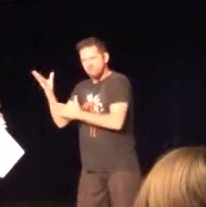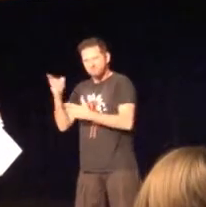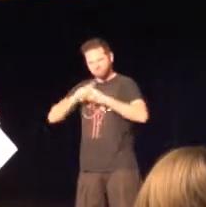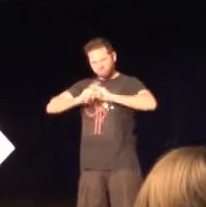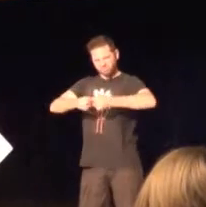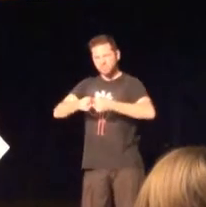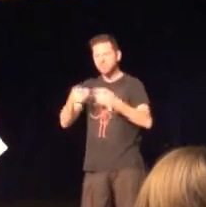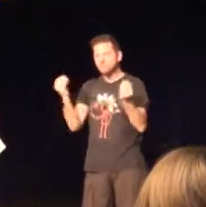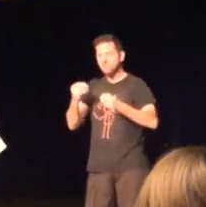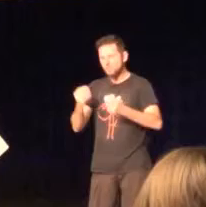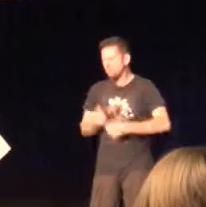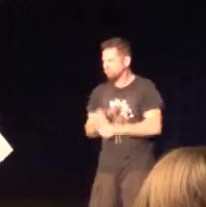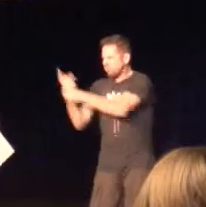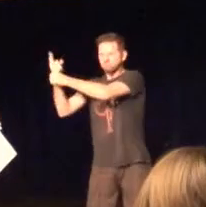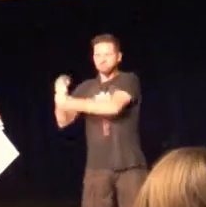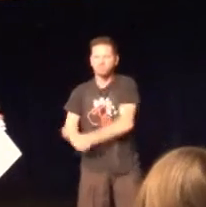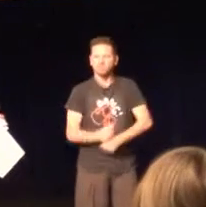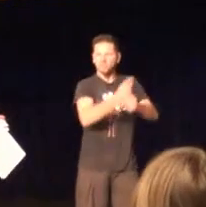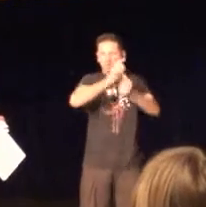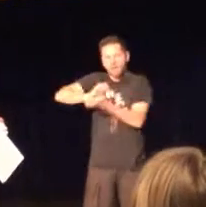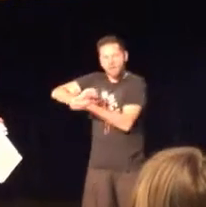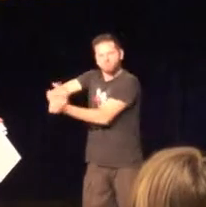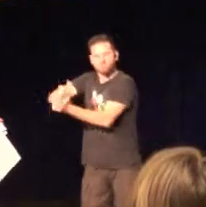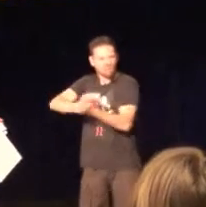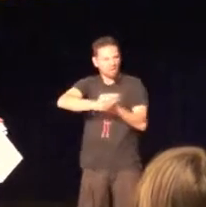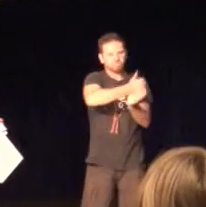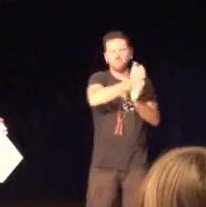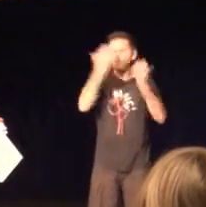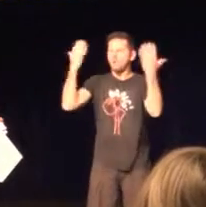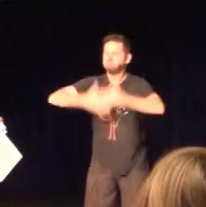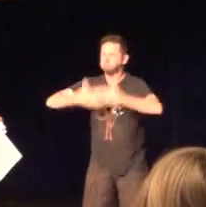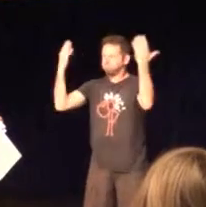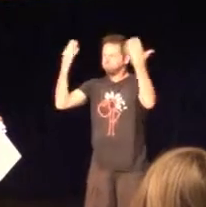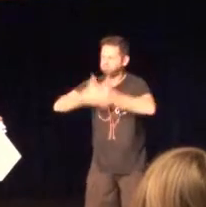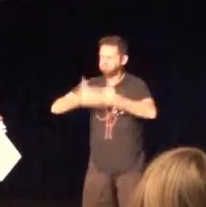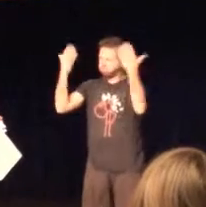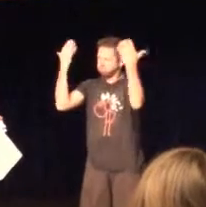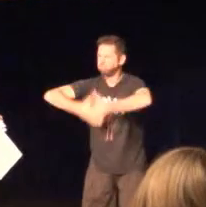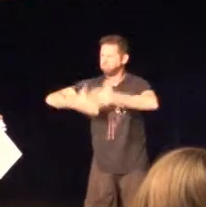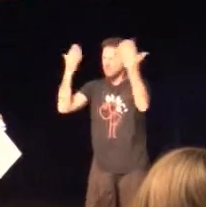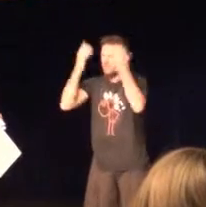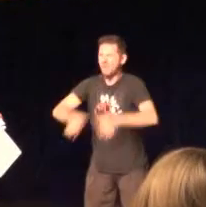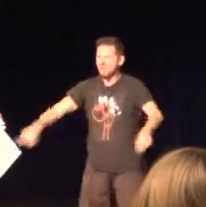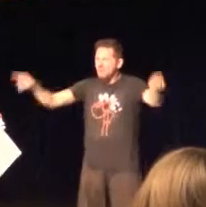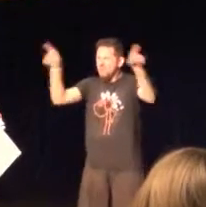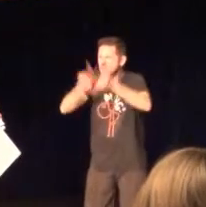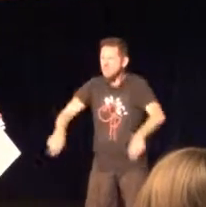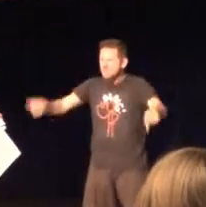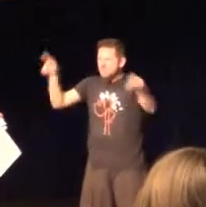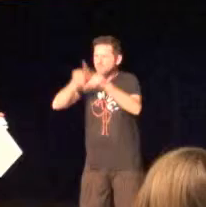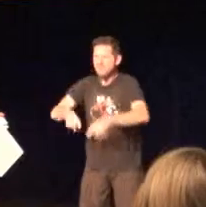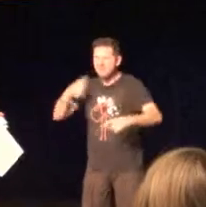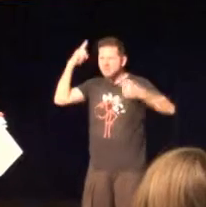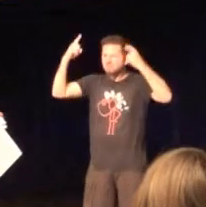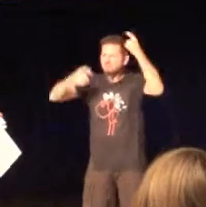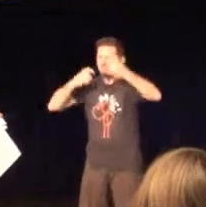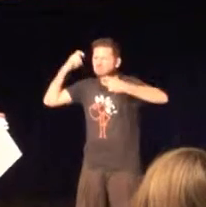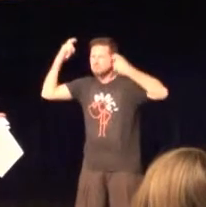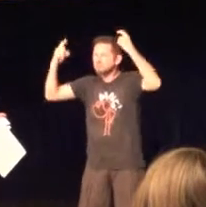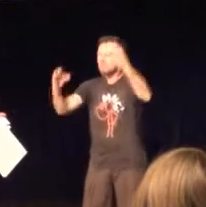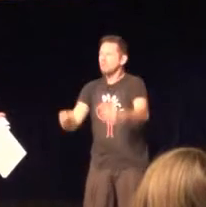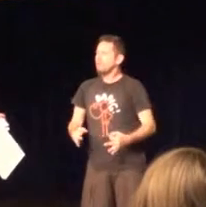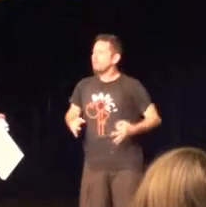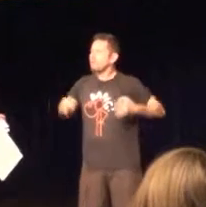convictions que l'on jette au pilon. Les journées se suivent et se ressemblent. La réflexion n'est plus qu'une extraordinaire banalité où